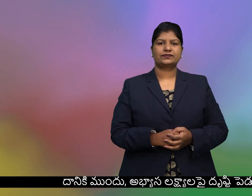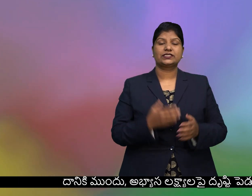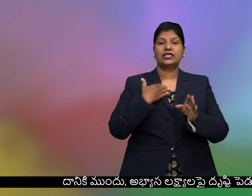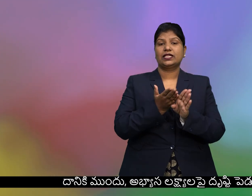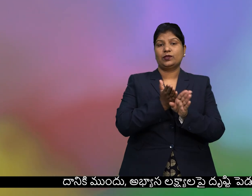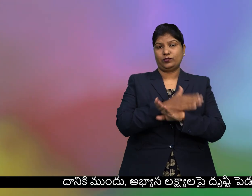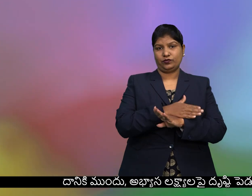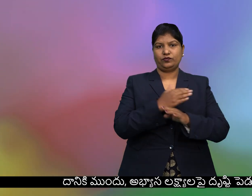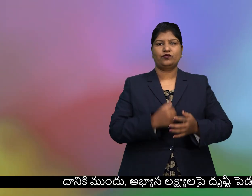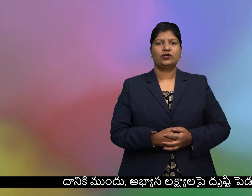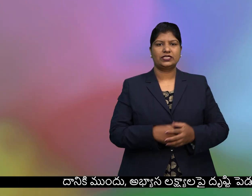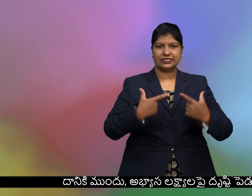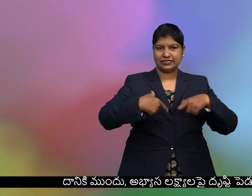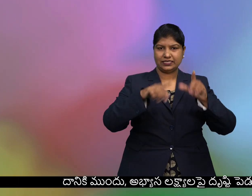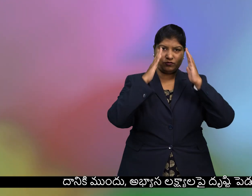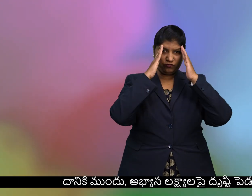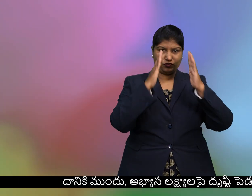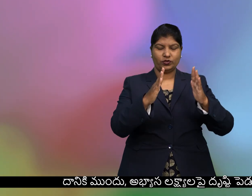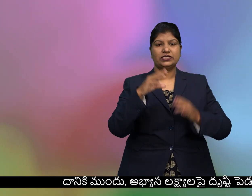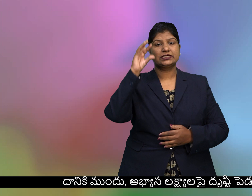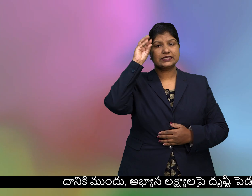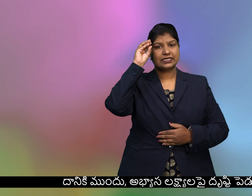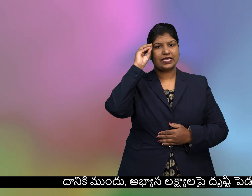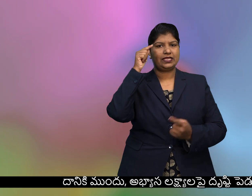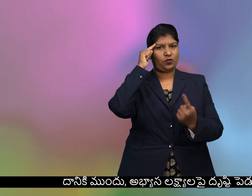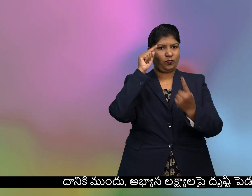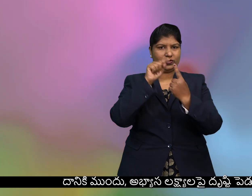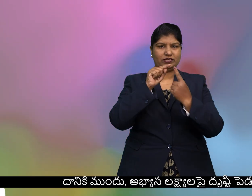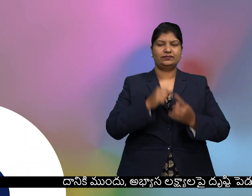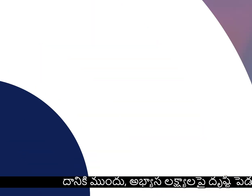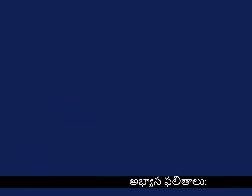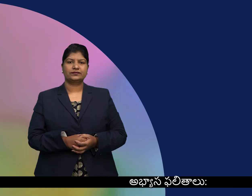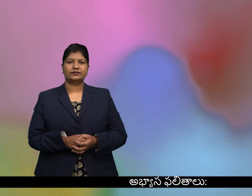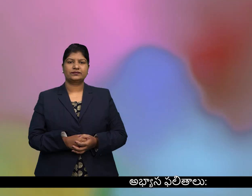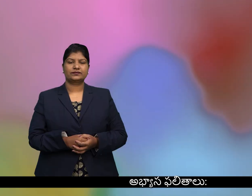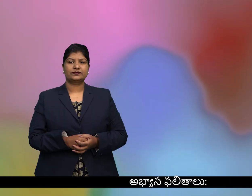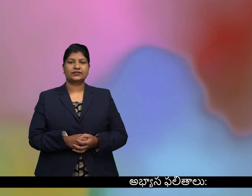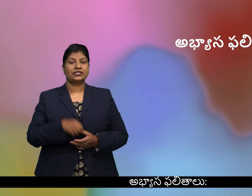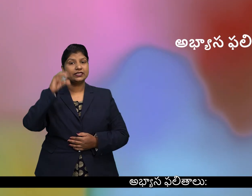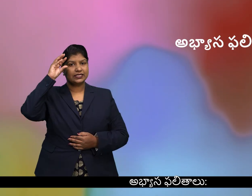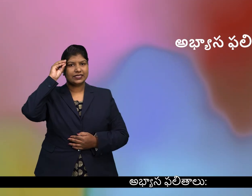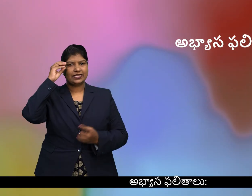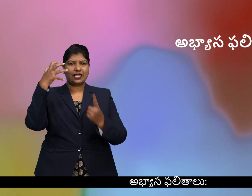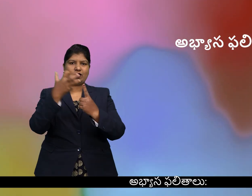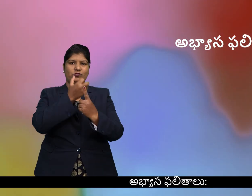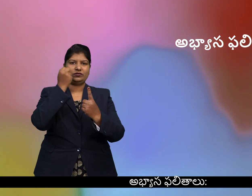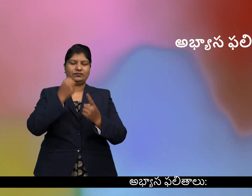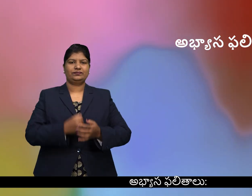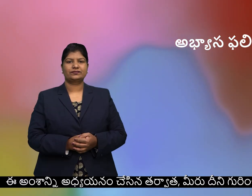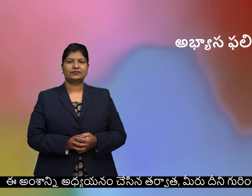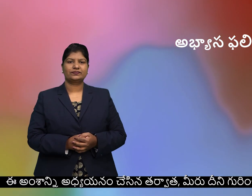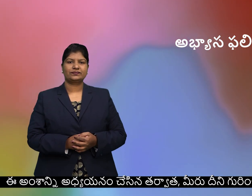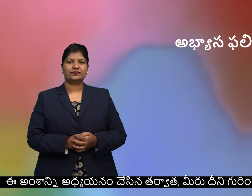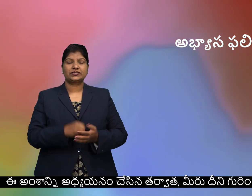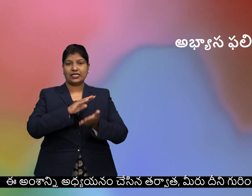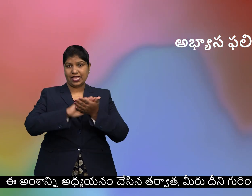దానికి ముందు అభ్యాస లక్ష్యాలపై దృష్టి పెడదాం. అభ్యాస ఫలితాలు.